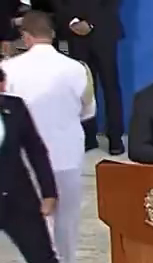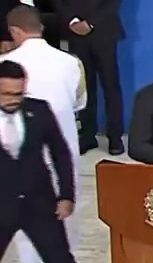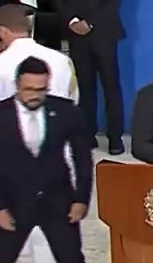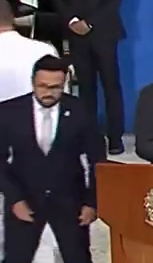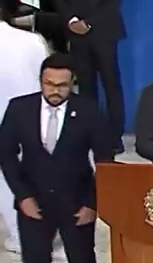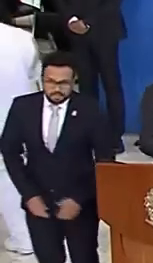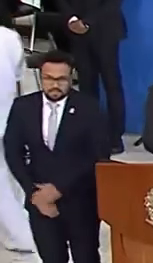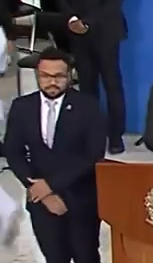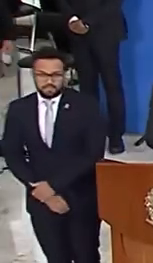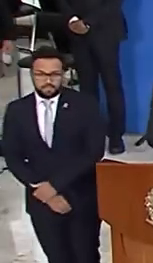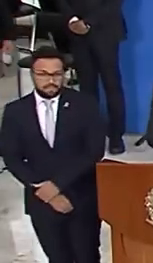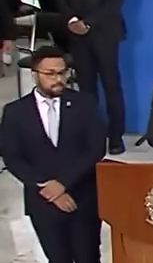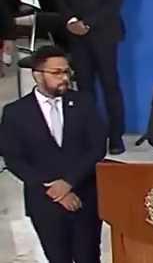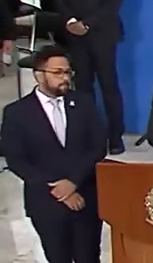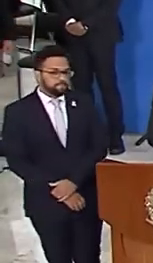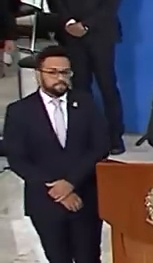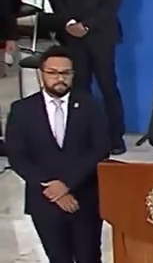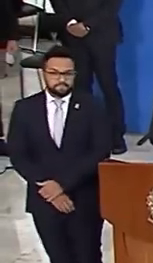Prezado